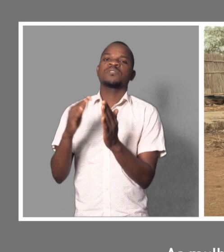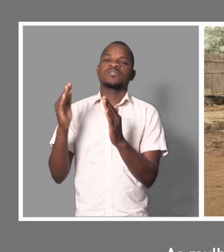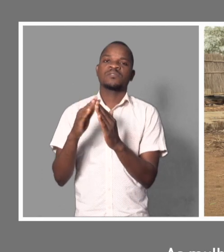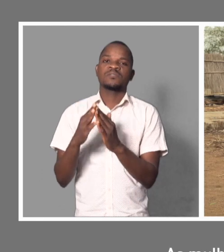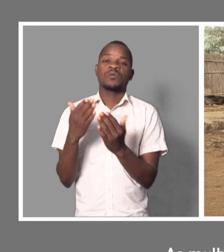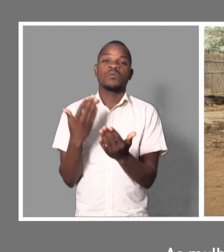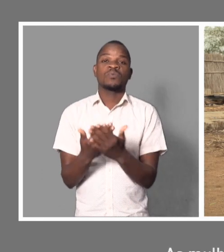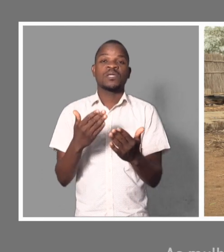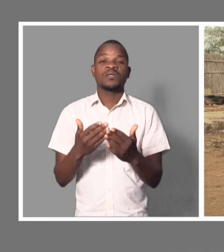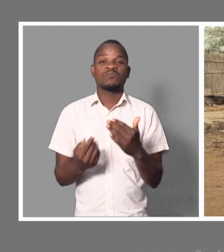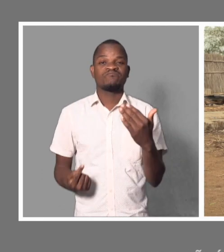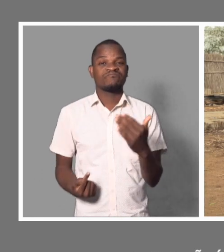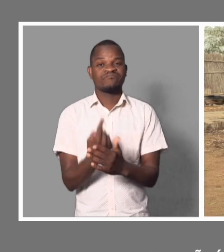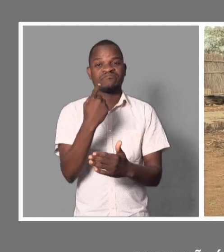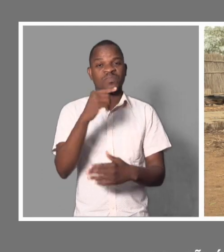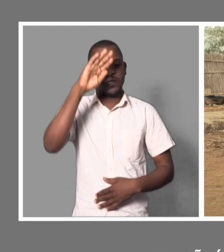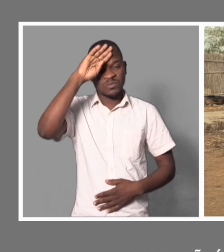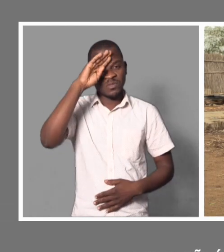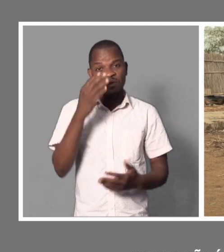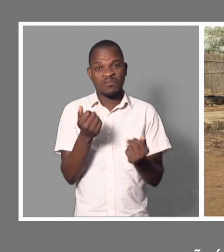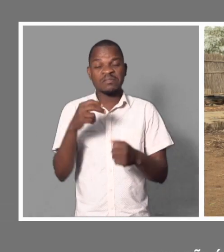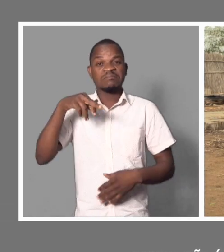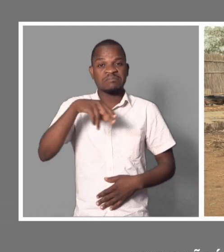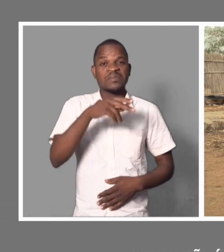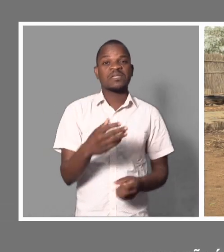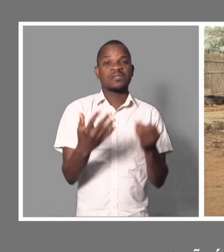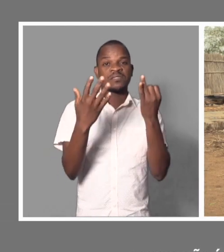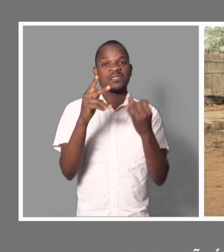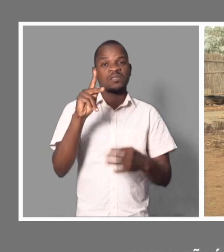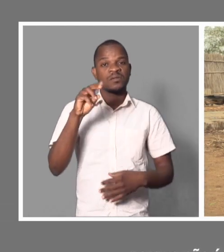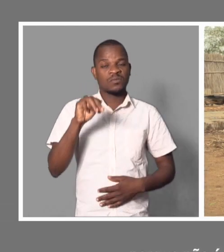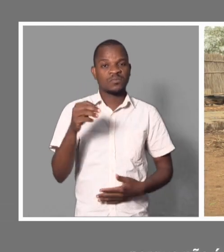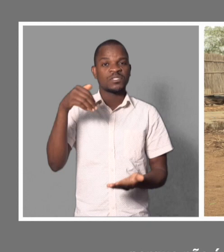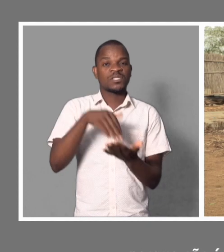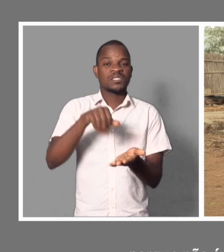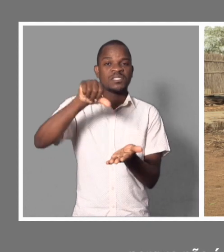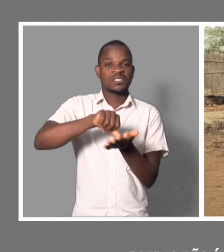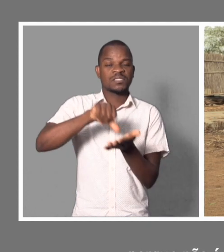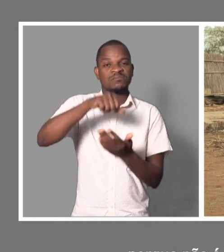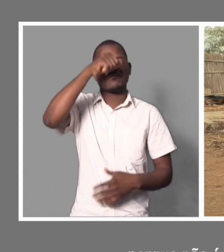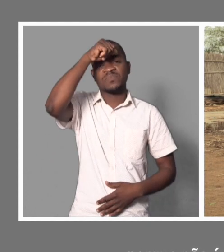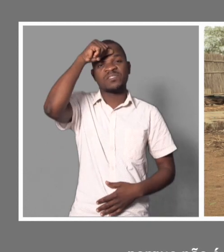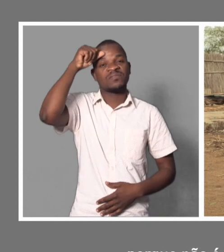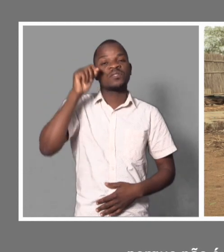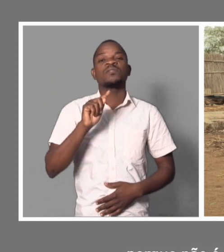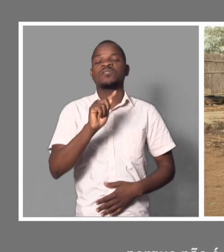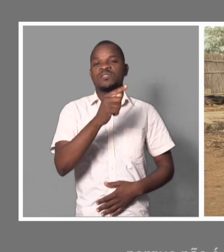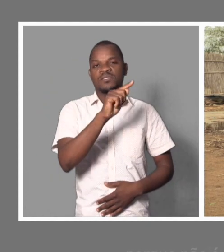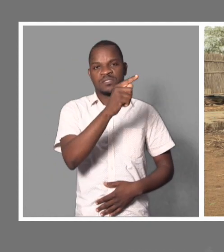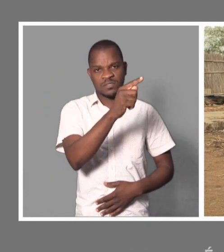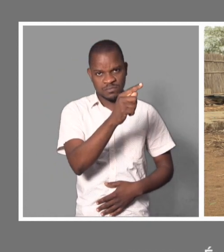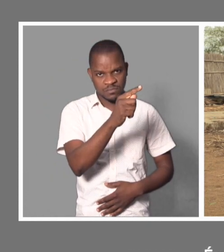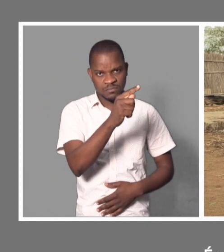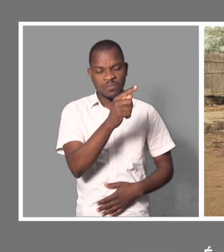para conseguir, porque se começar à noite, não é fácil sair daqui a 100 quilômetros para a vila, já é muito